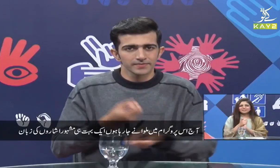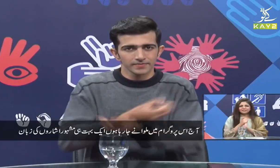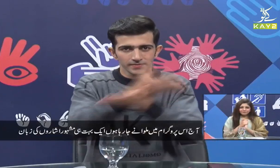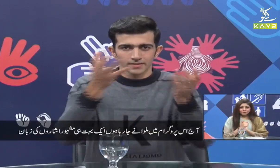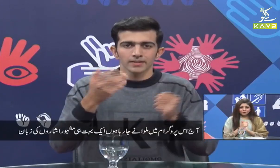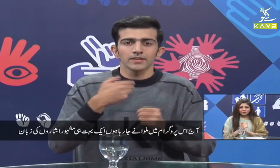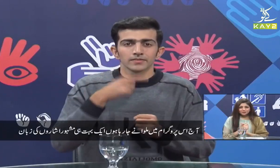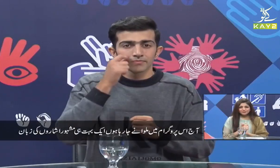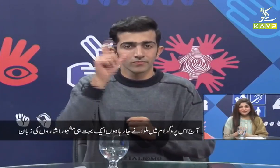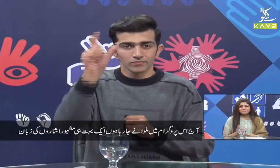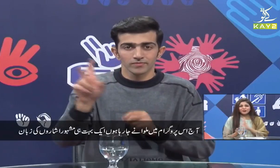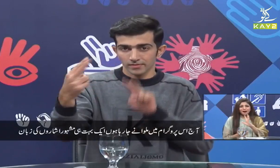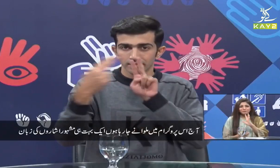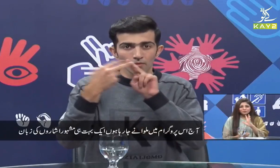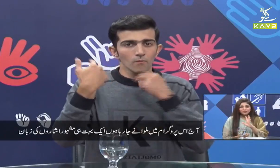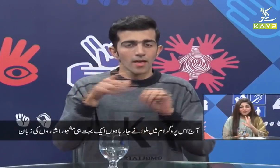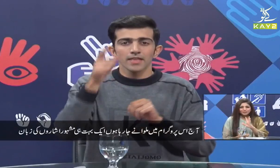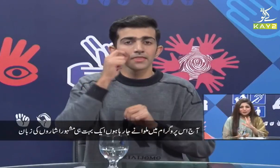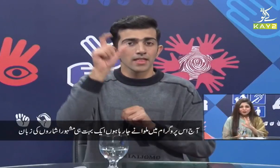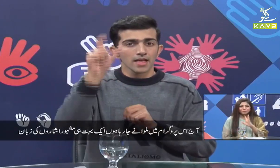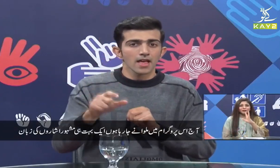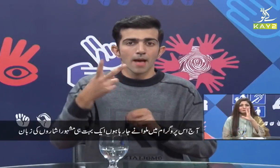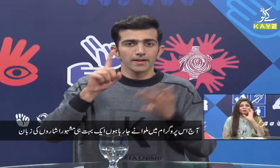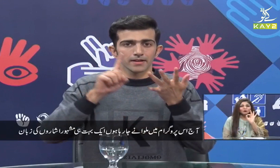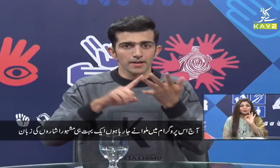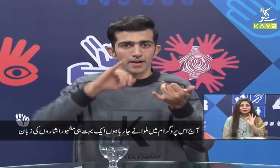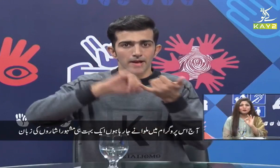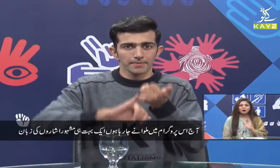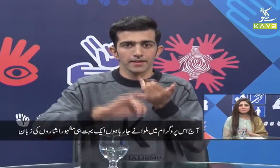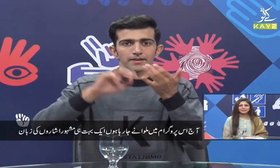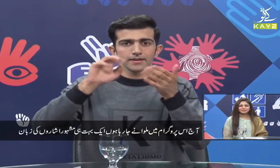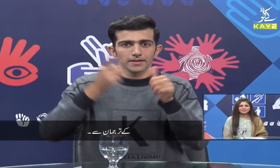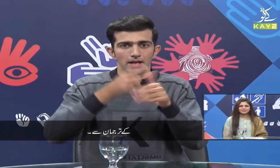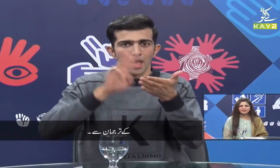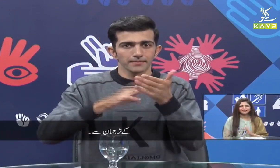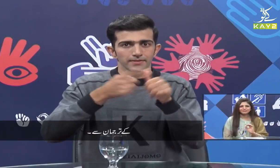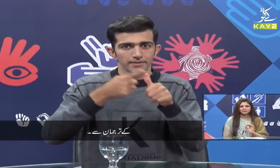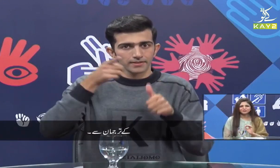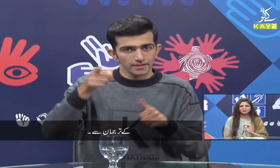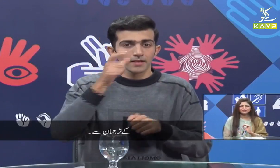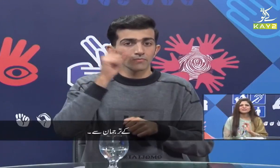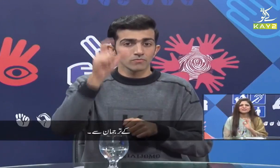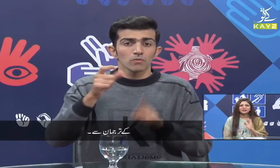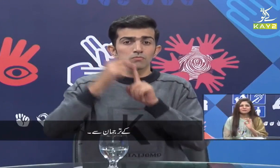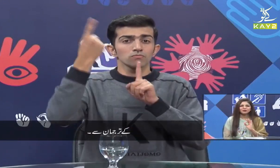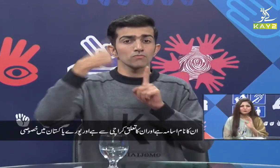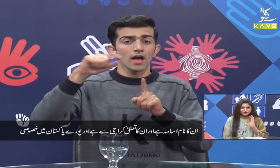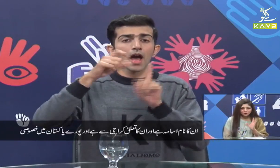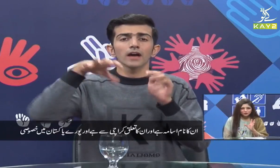टीवी प्रोग्राम के ज़रिए मैं आपको मिलवाने जा रहा हूँ एक बहुत टॉप टैलेंट का साइन लैंग्वेज इंटरप्रेटर जिसका नाम है उसामा, जो